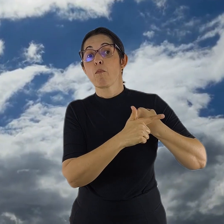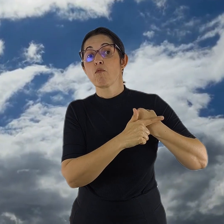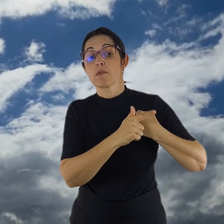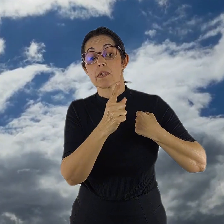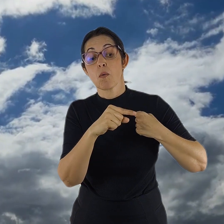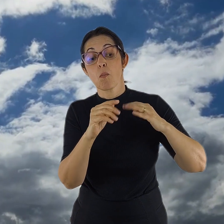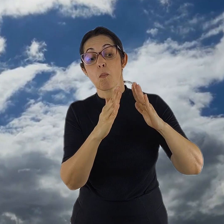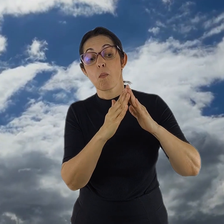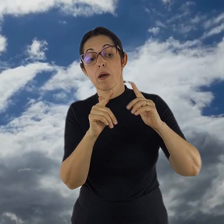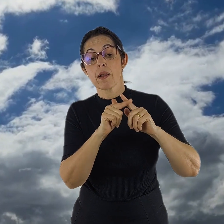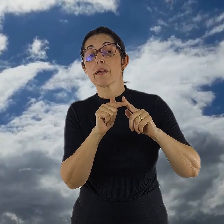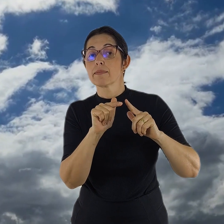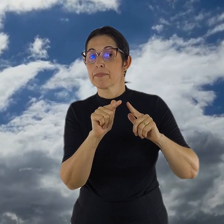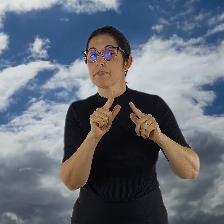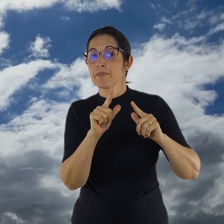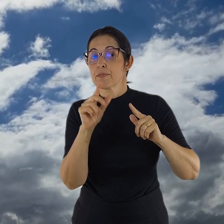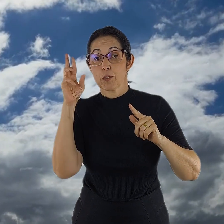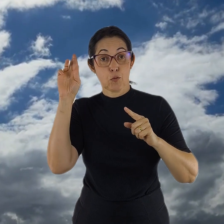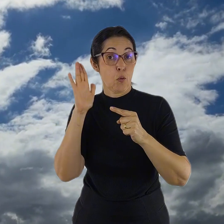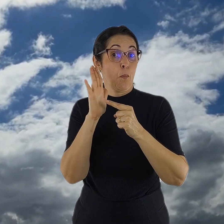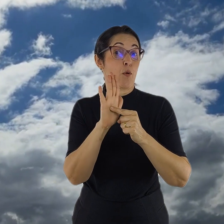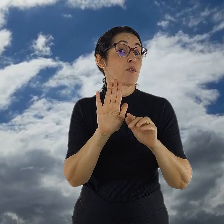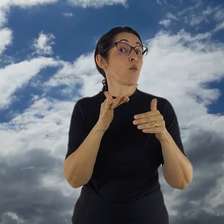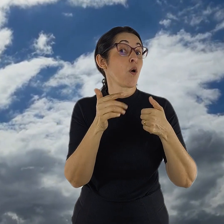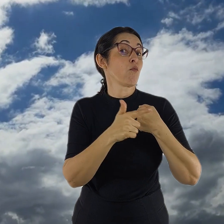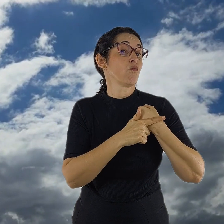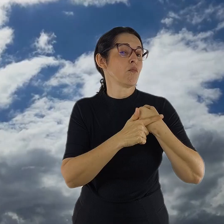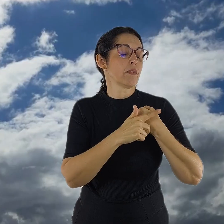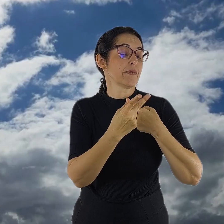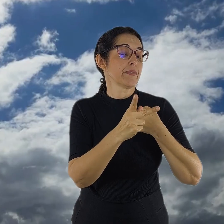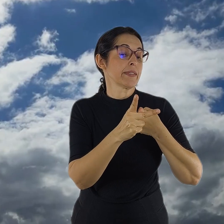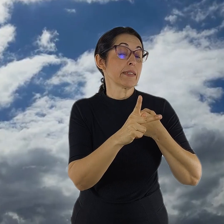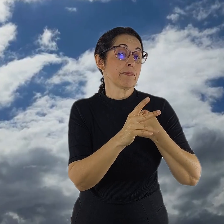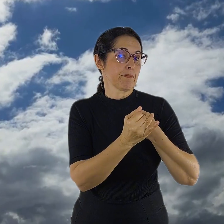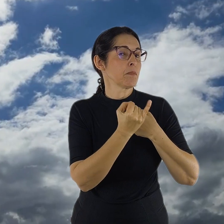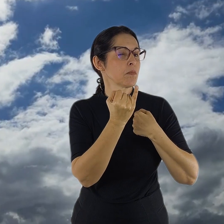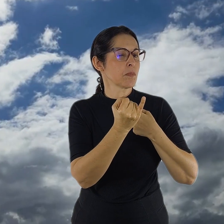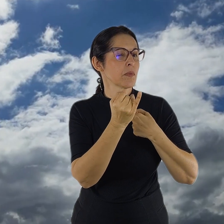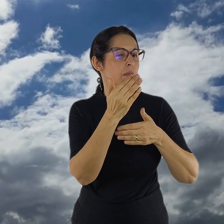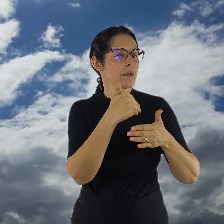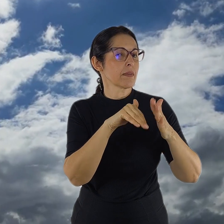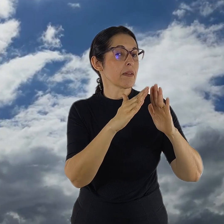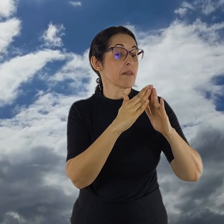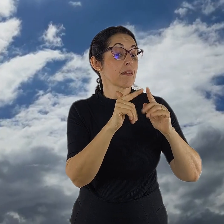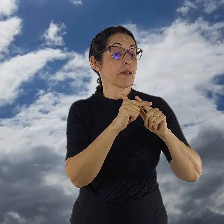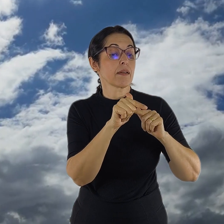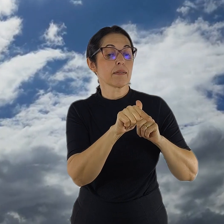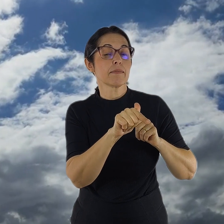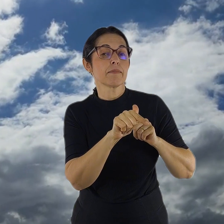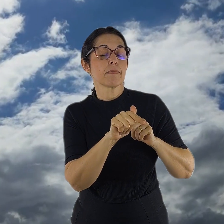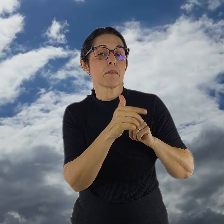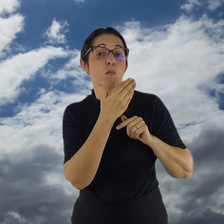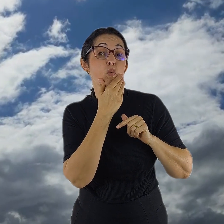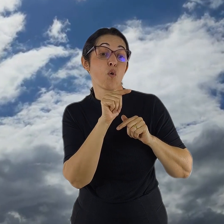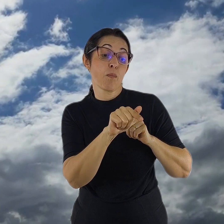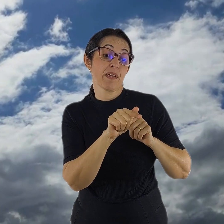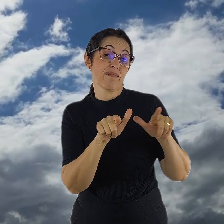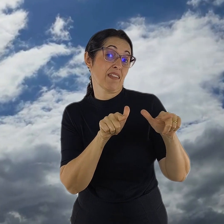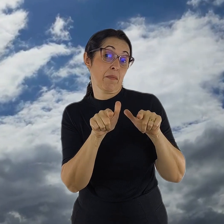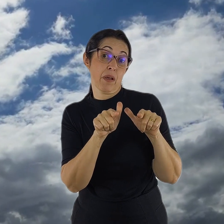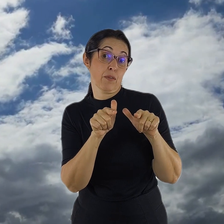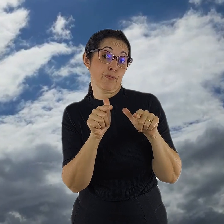na casa do Senhor. O Senhor até disse qual função que ele exerce, uma função importante na igreja. E ele